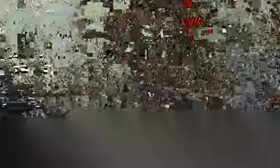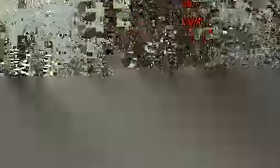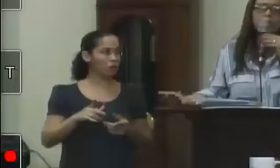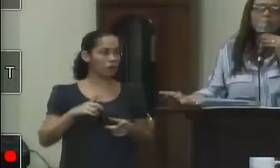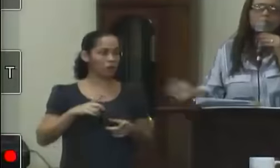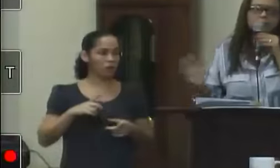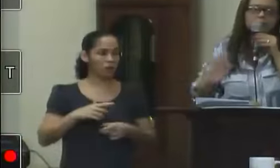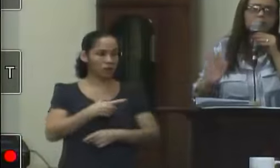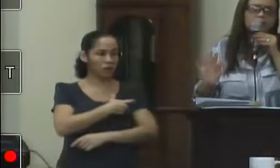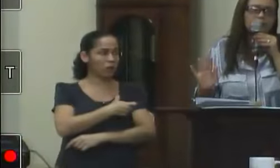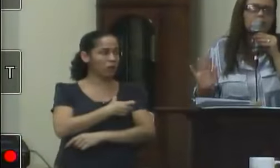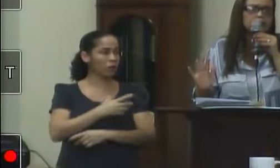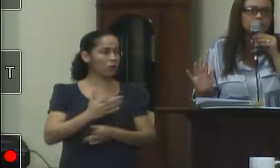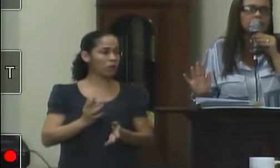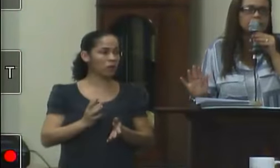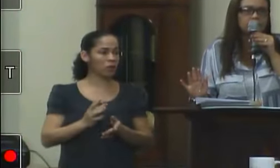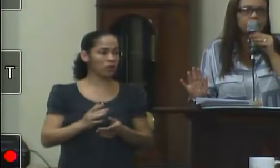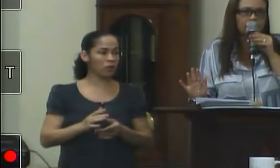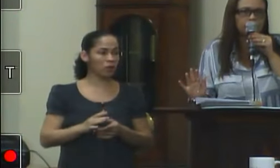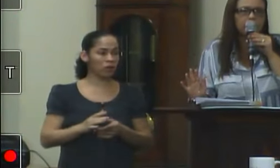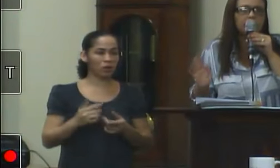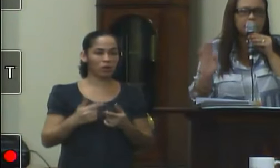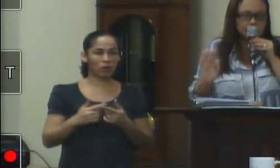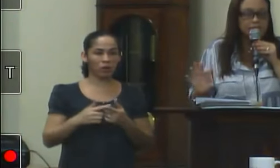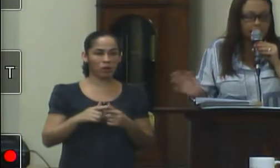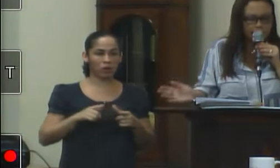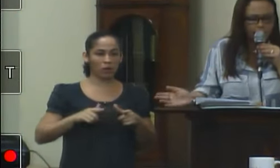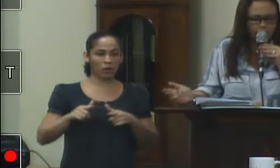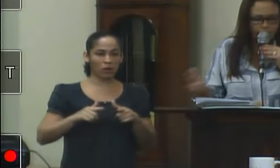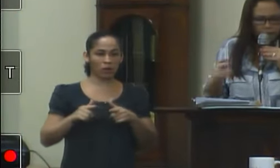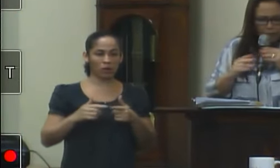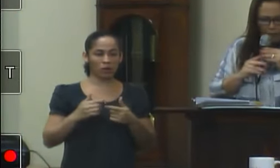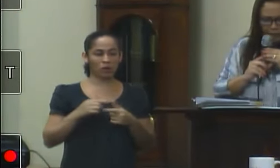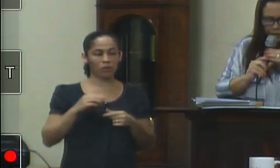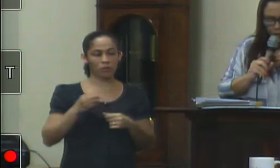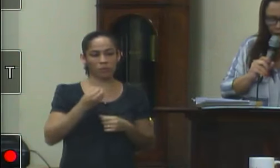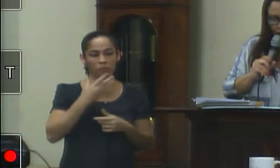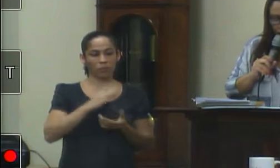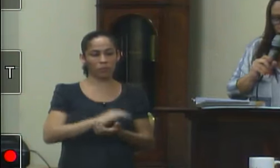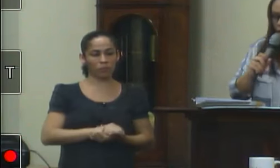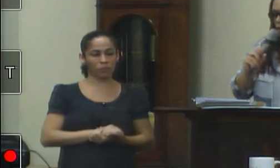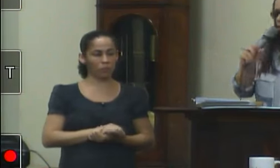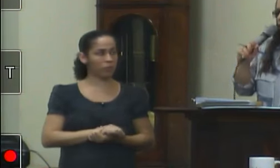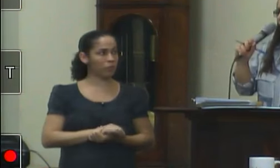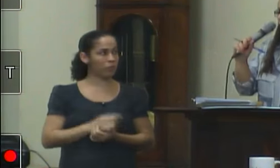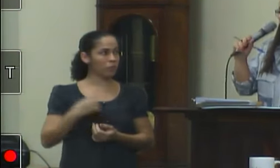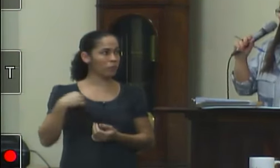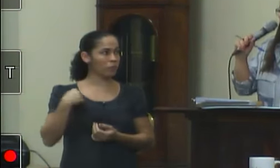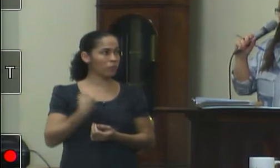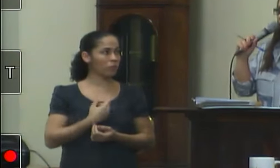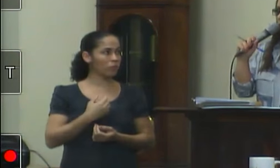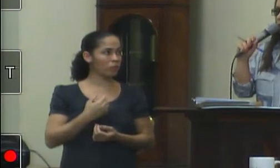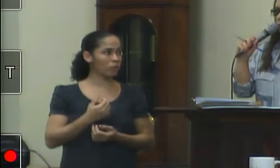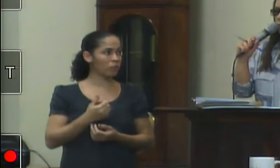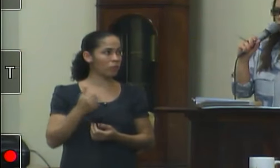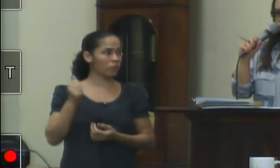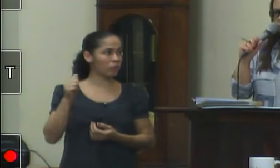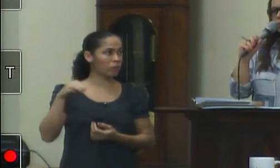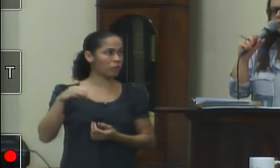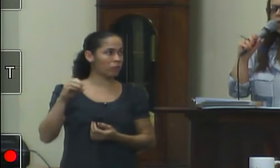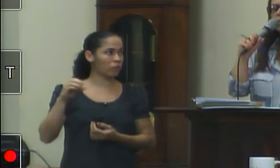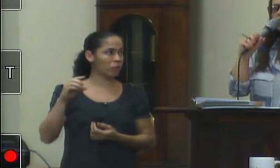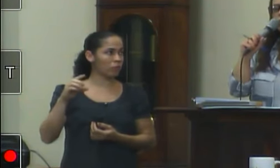e confirmados, é sinal que o trabalho não está sendo feito bem, mas está sendo feito bem. Nosso almoxarife,